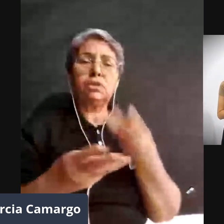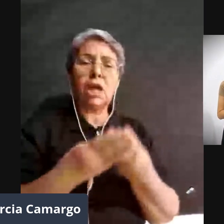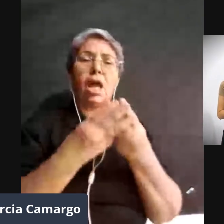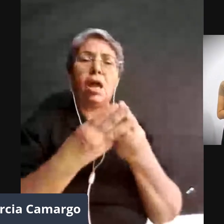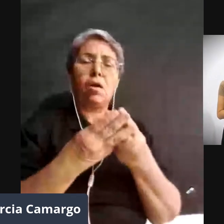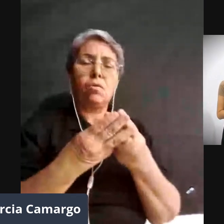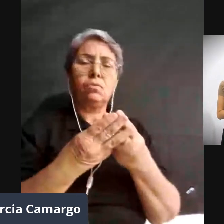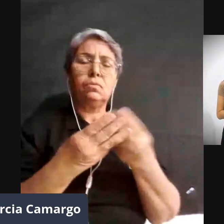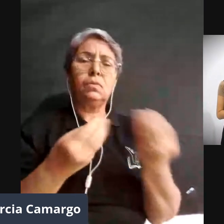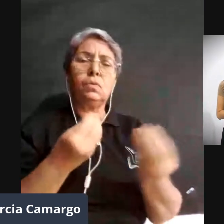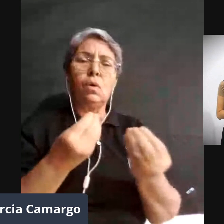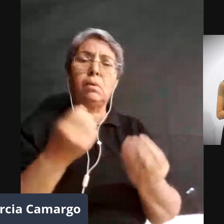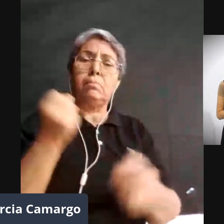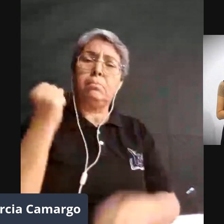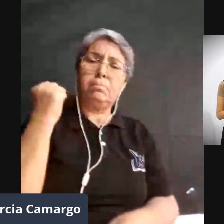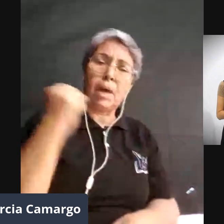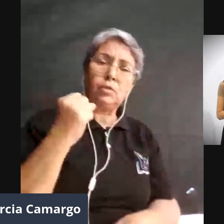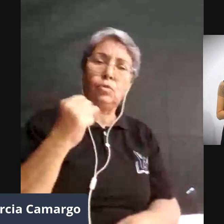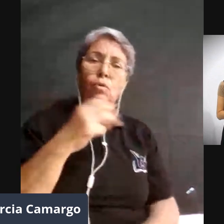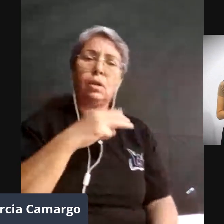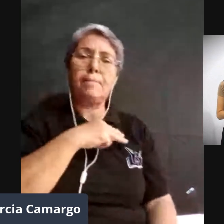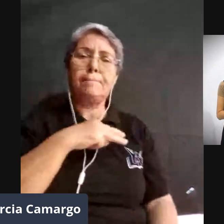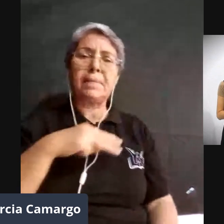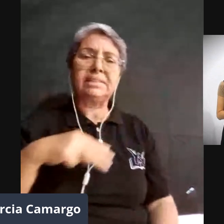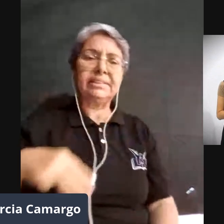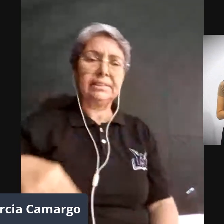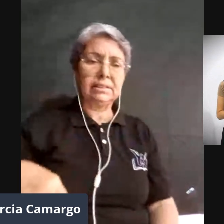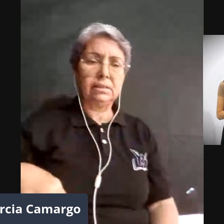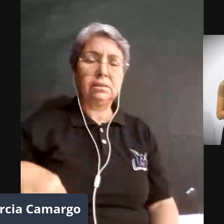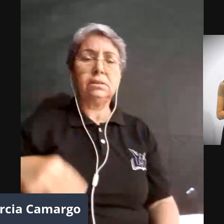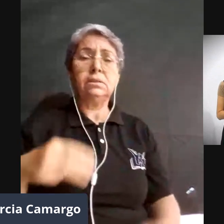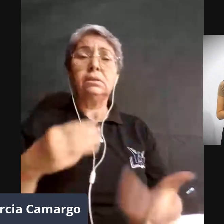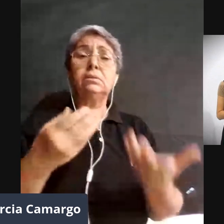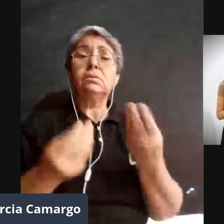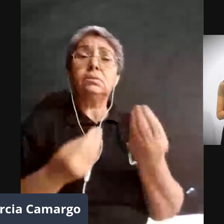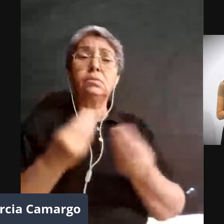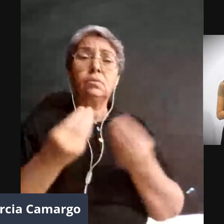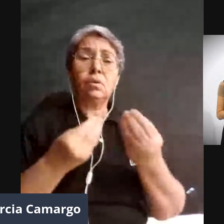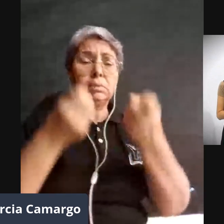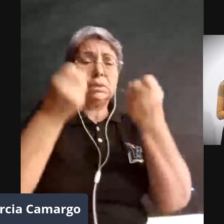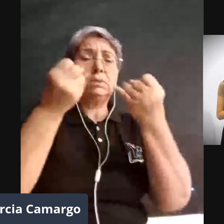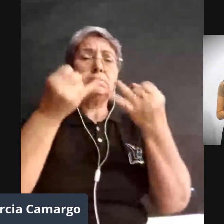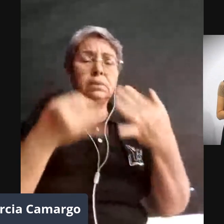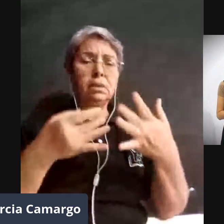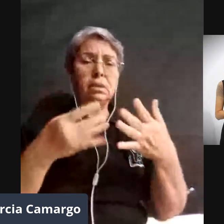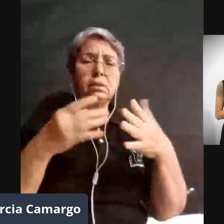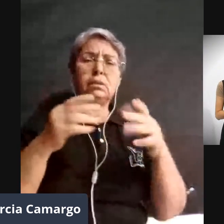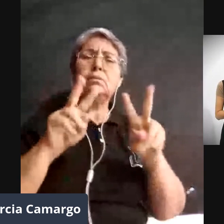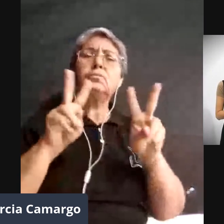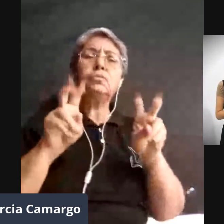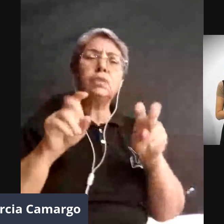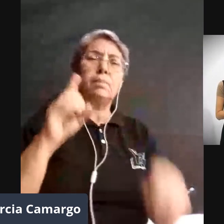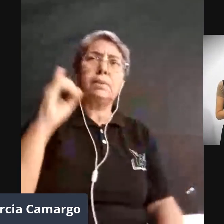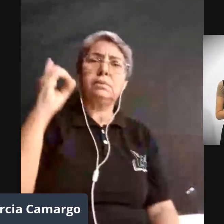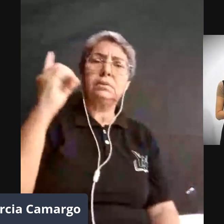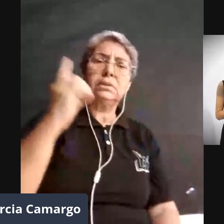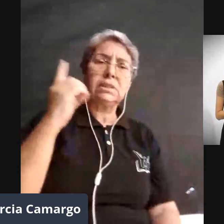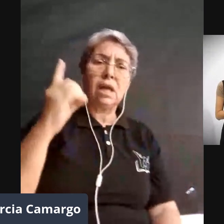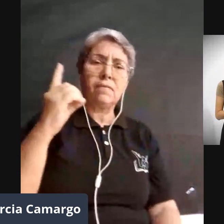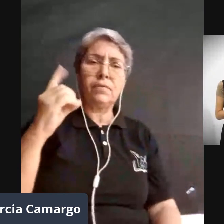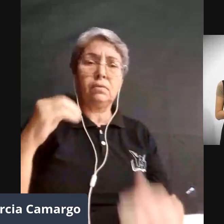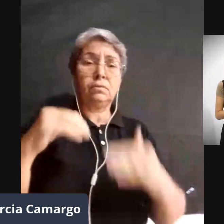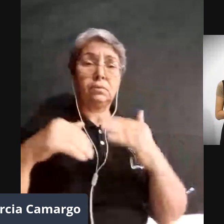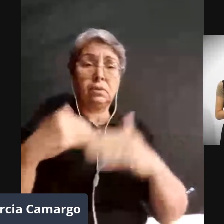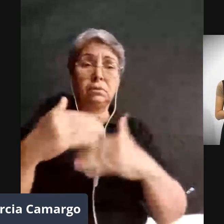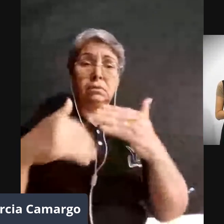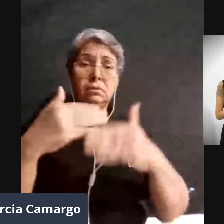Messias. Em determinado momento, nesse discurso, nesse sermão, ele fala a respeito do rei Davi e do descendente de Davi,